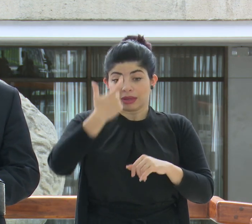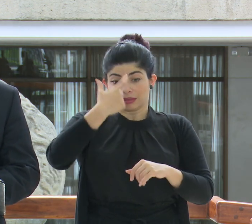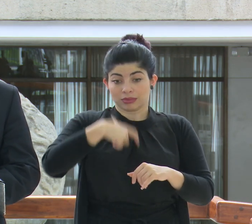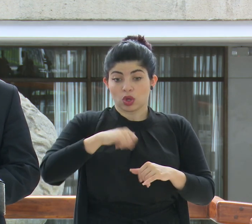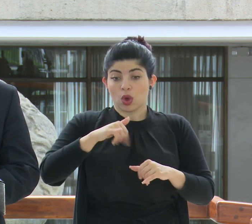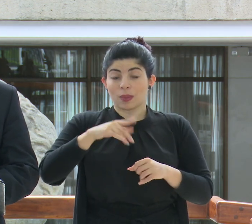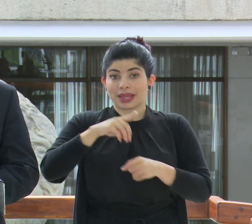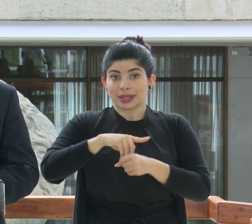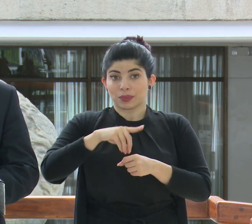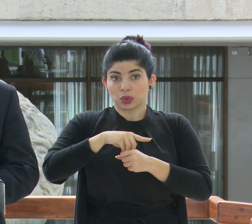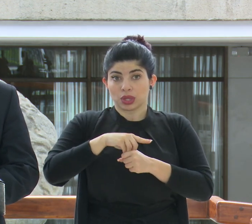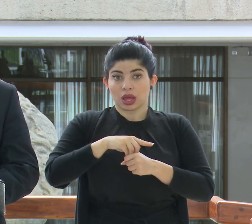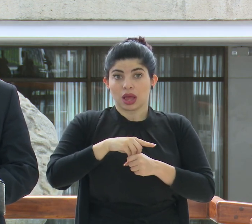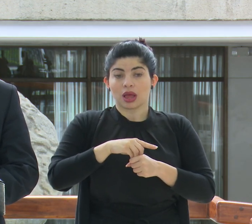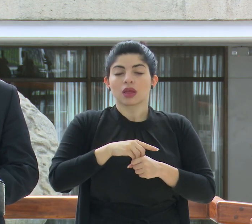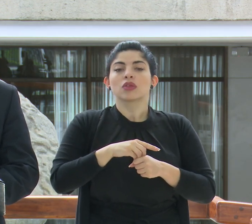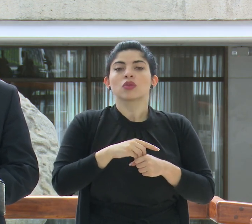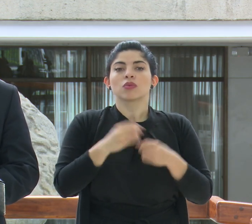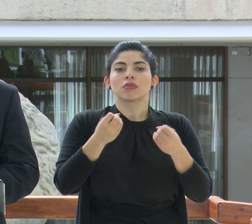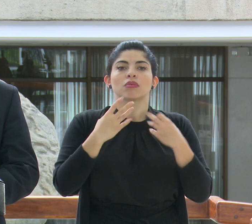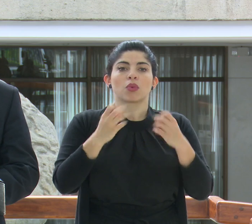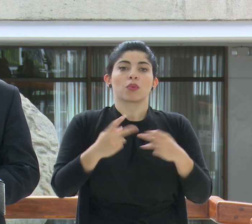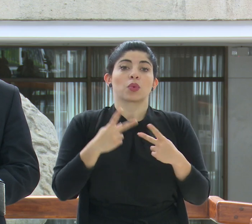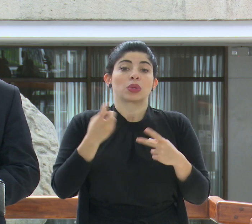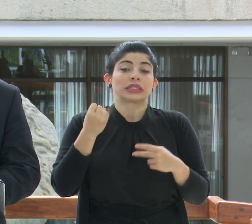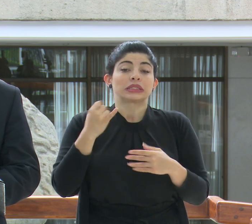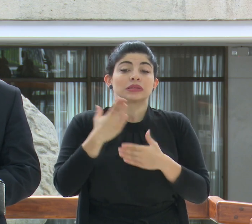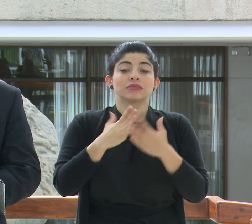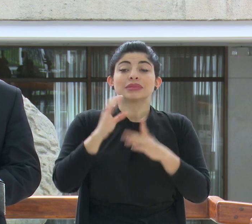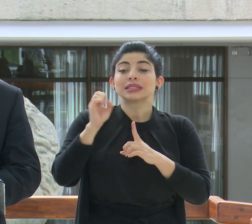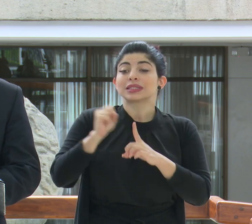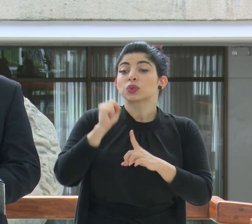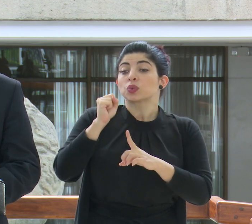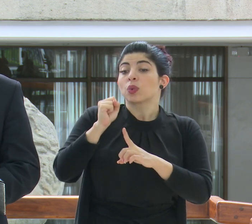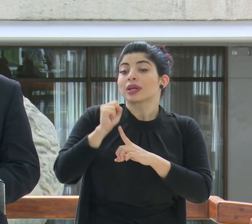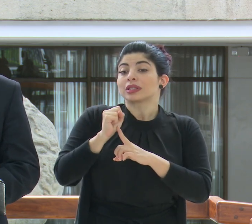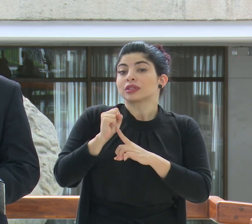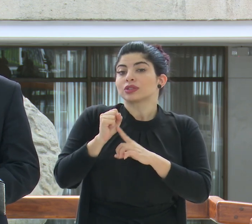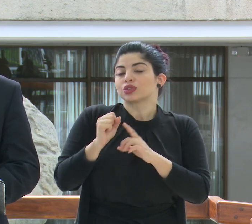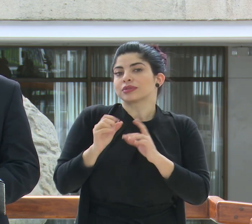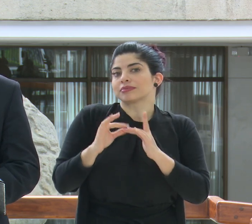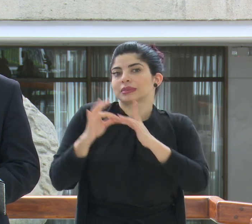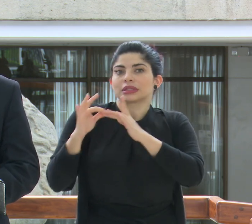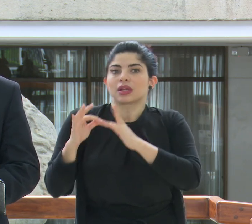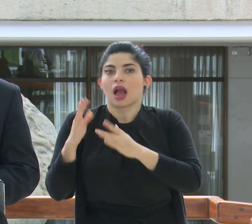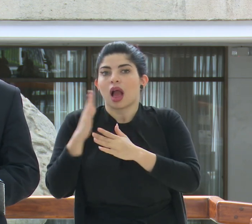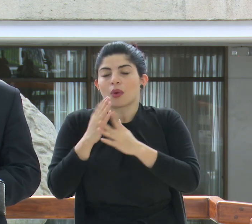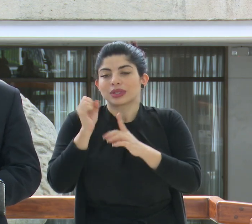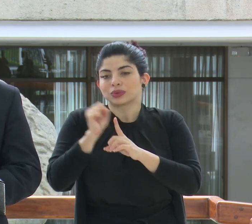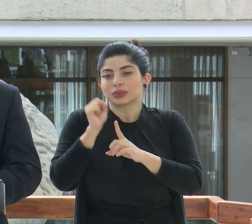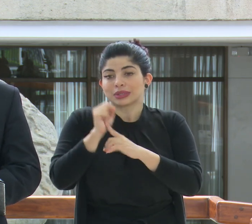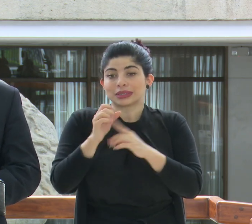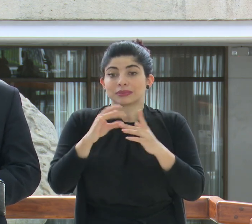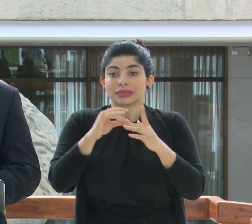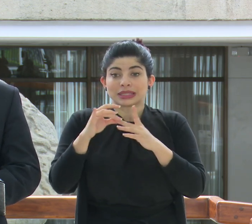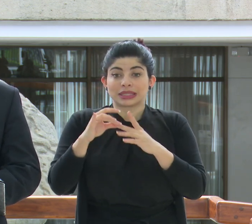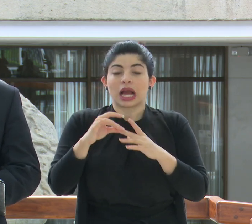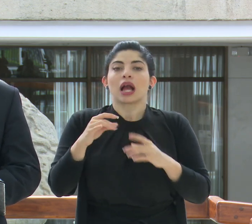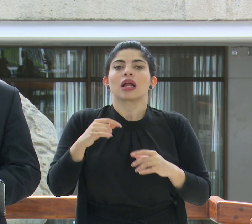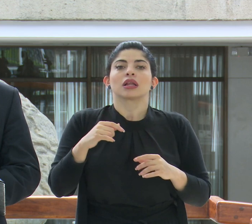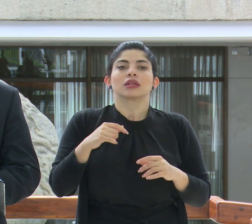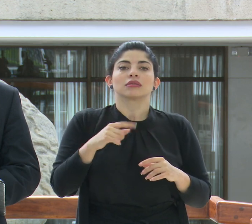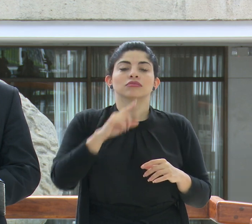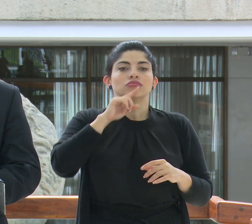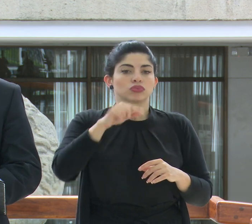diputado hace posible que en alguna circunstancia particular, en una circunstancia especial,